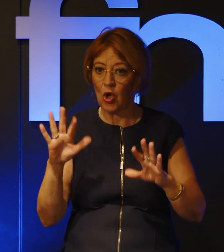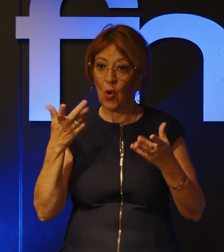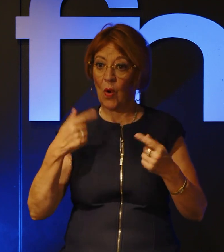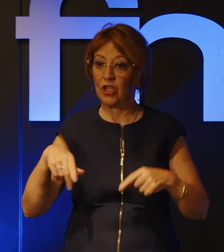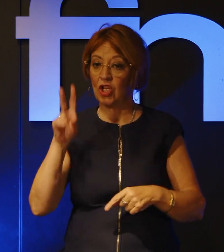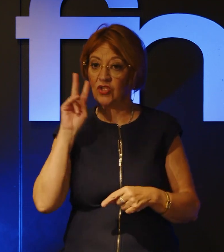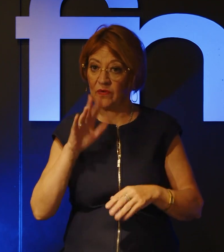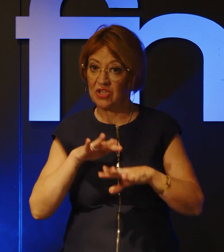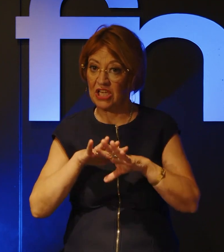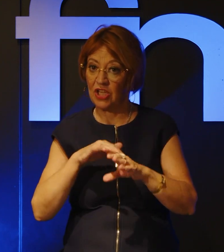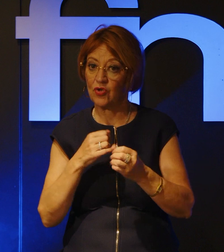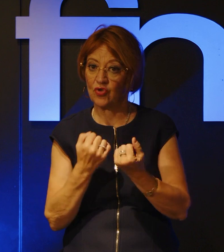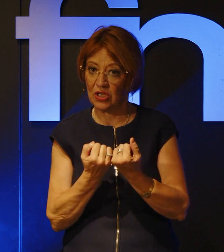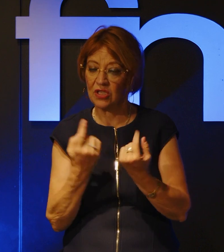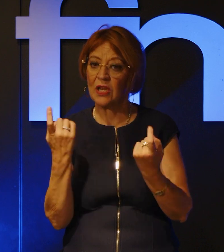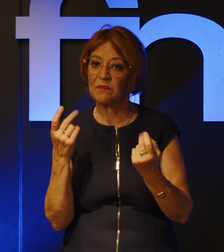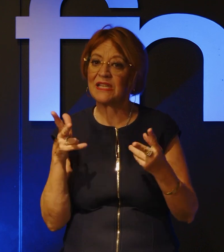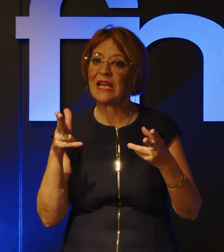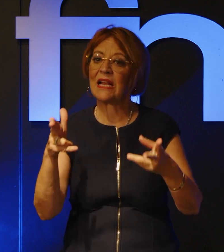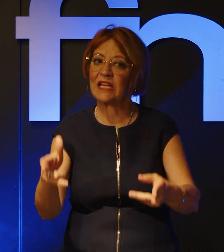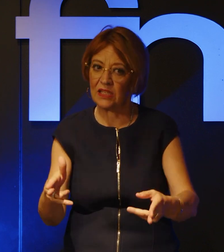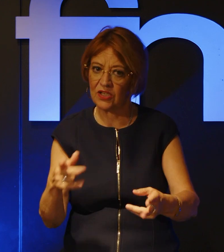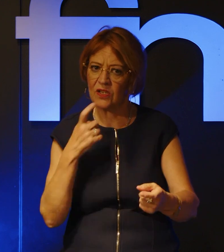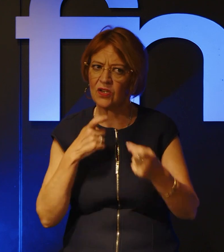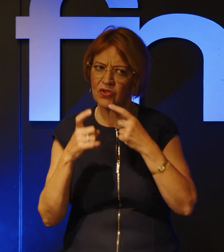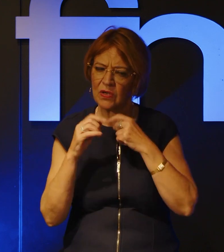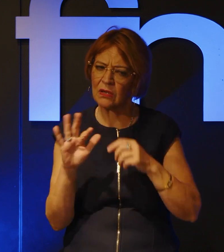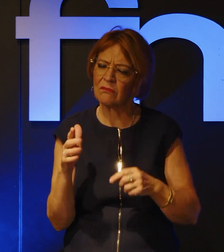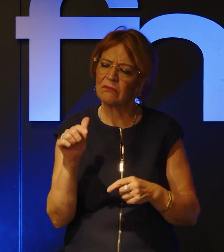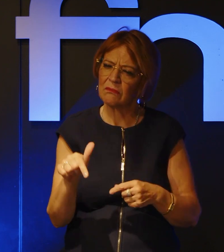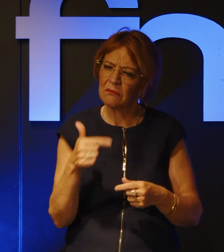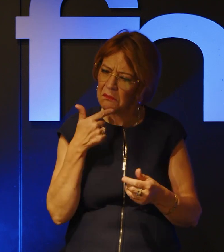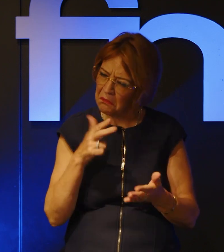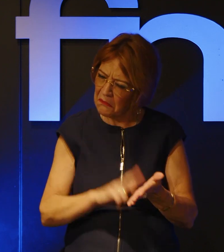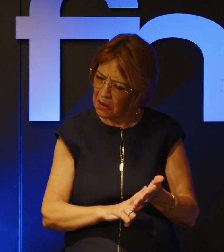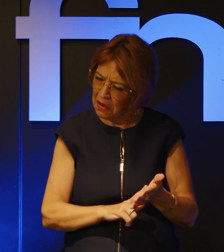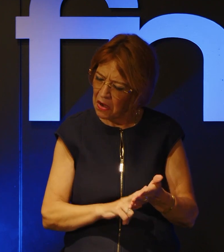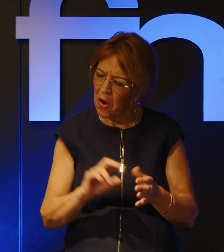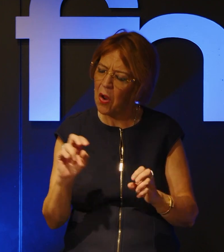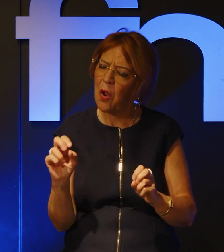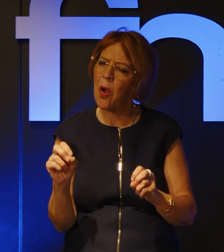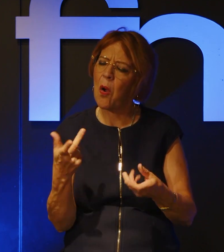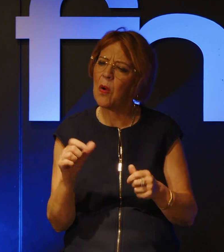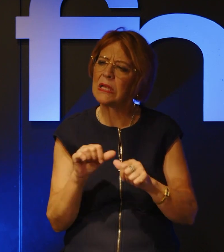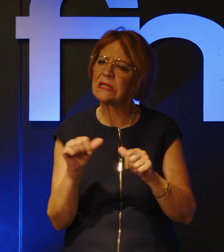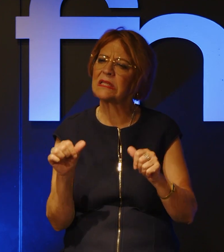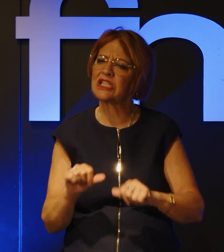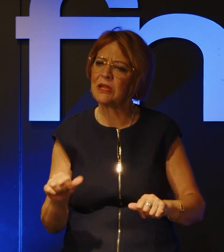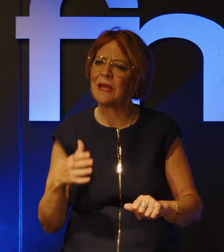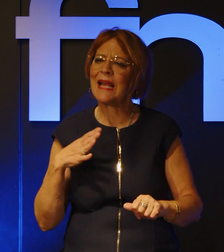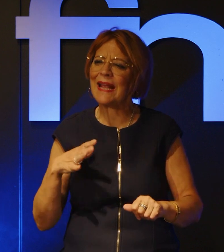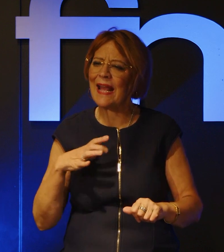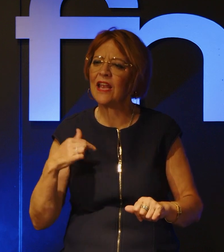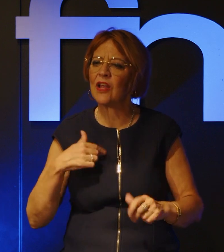vemos as coisas nas redes sociais temos que ser críticos e questionar até que ponto é que isto é real ou é o sistema a querer